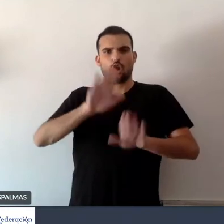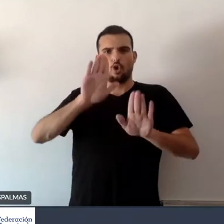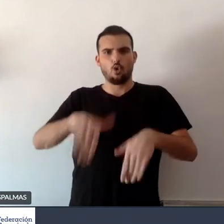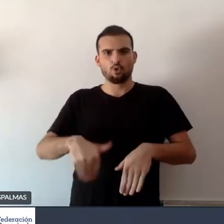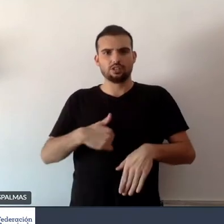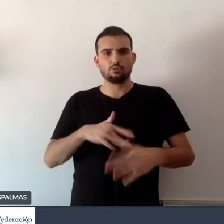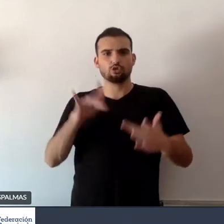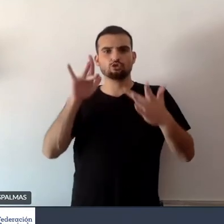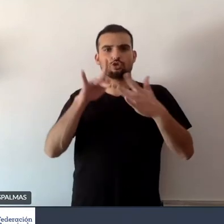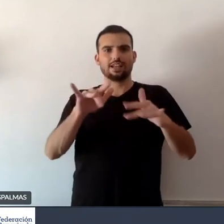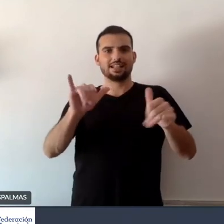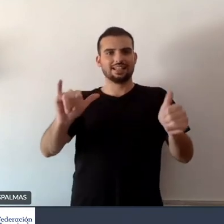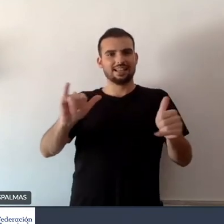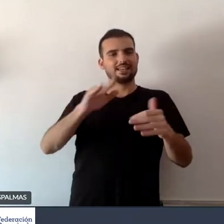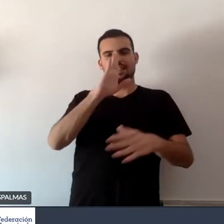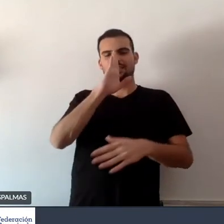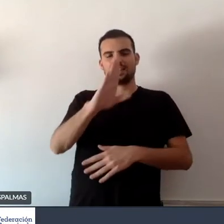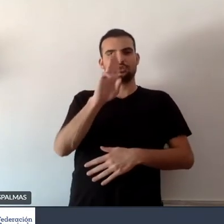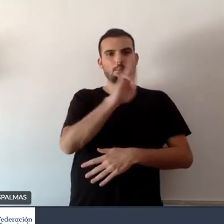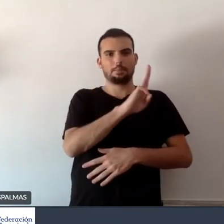down al tirador.